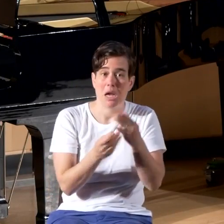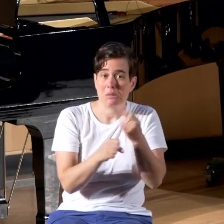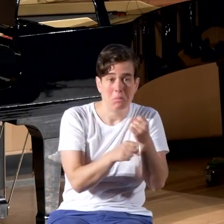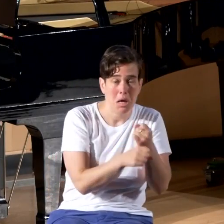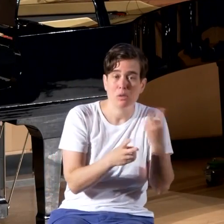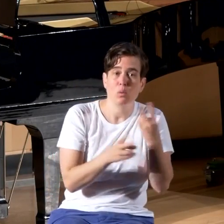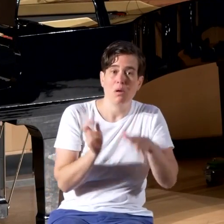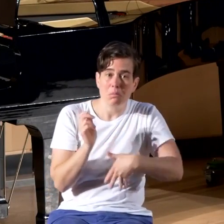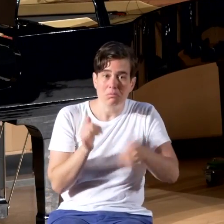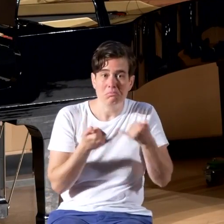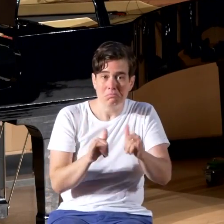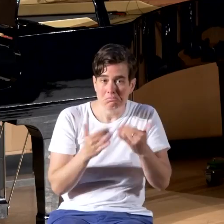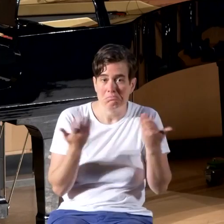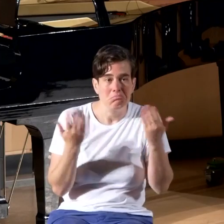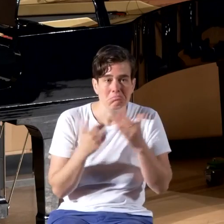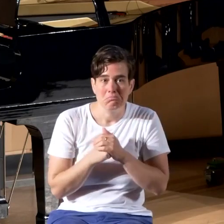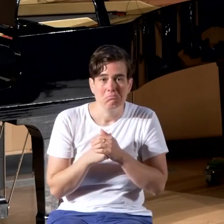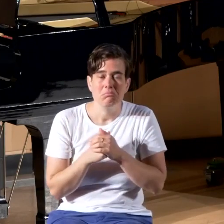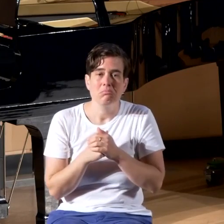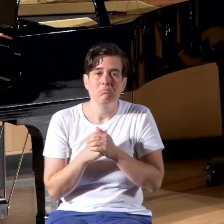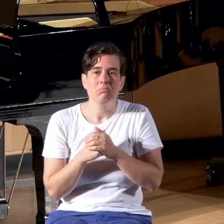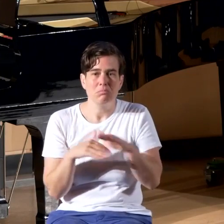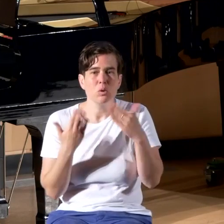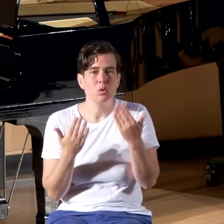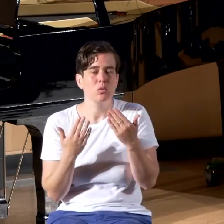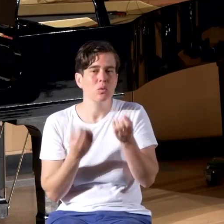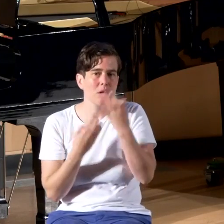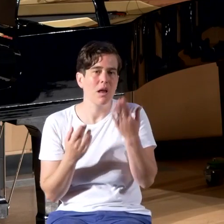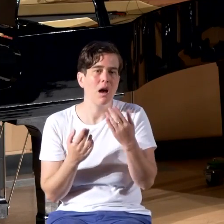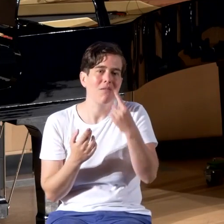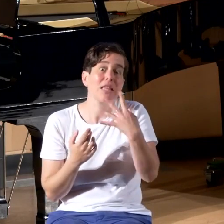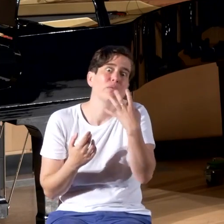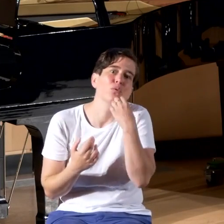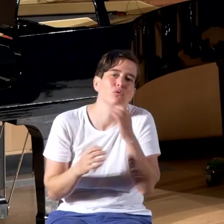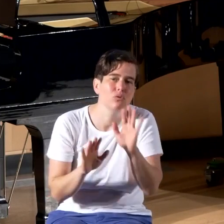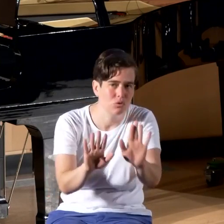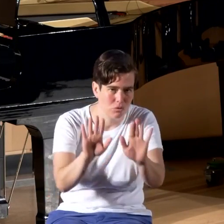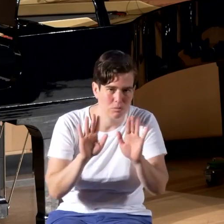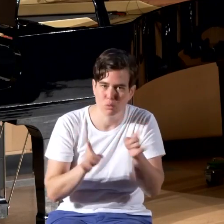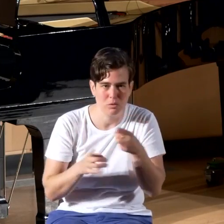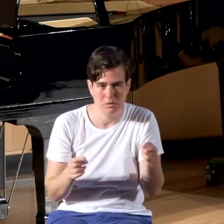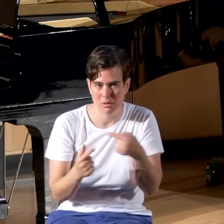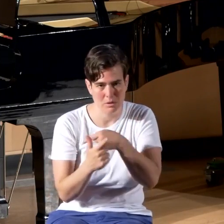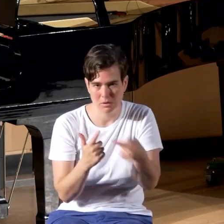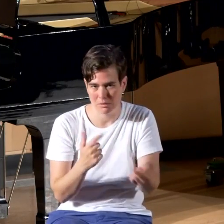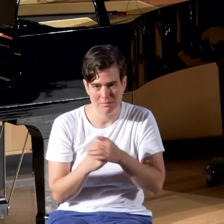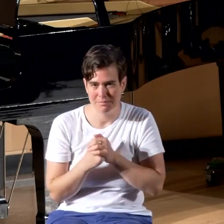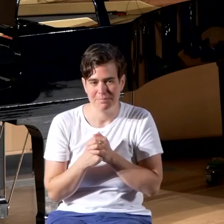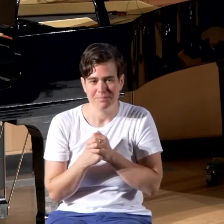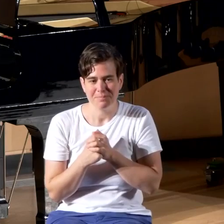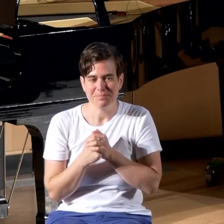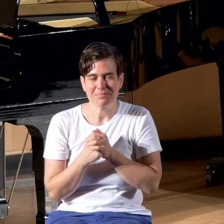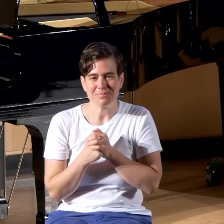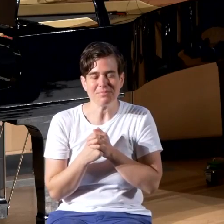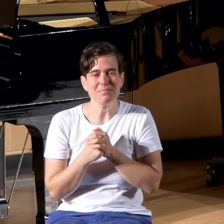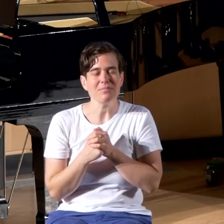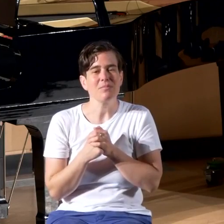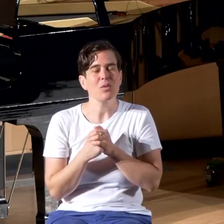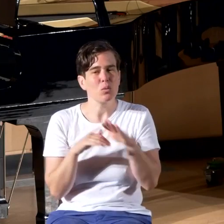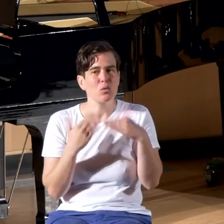ums Kinderkriegen, natürlich jeweils nur, falls gewünscht. Und wir können auf